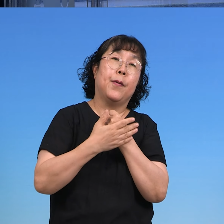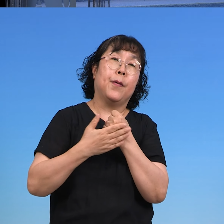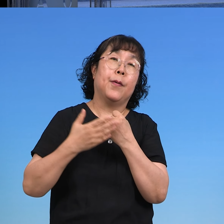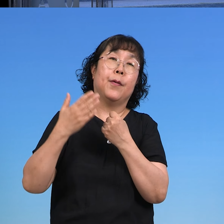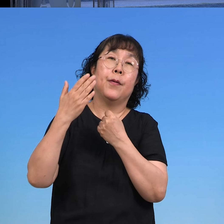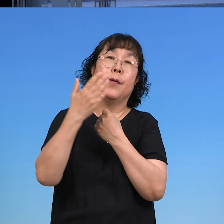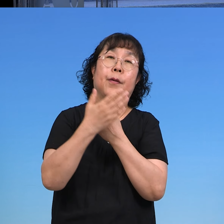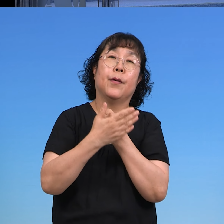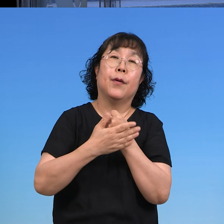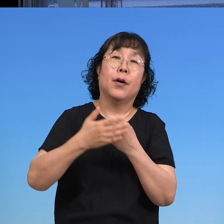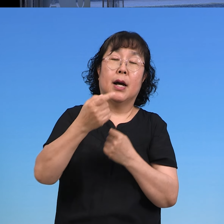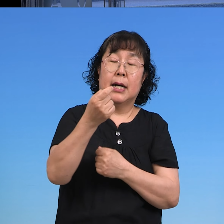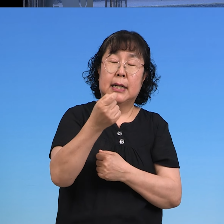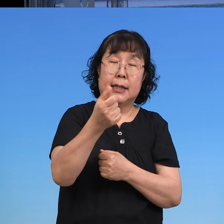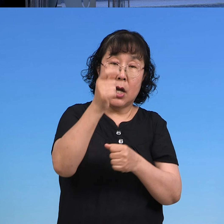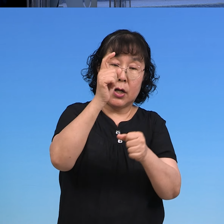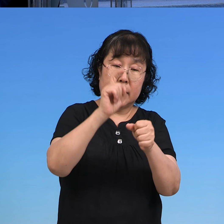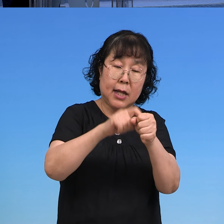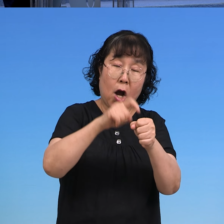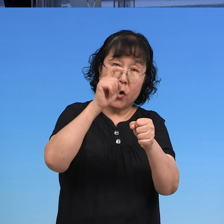적은 떡과 물고기